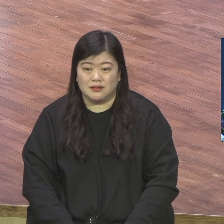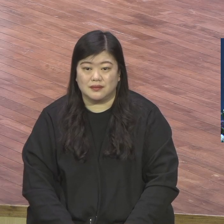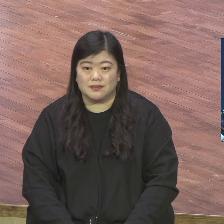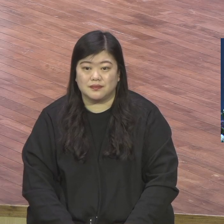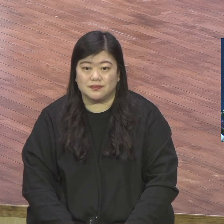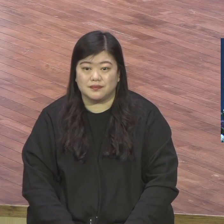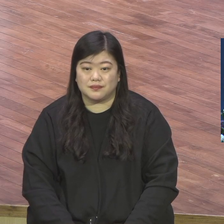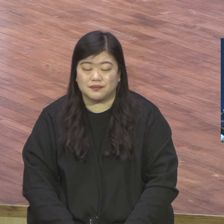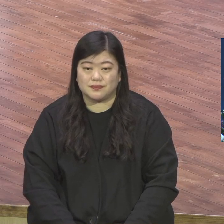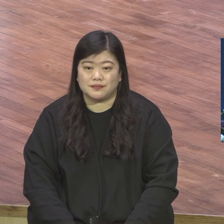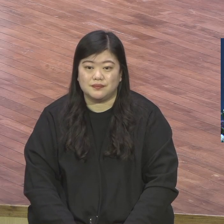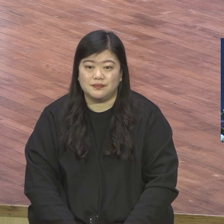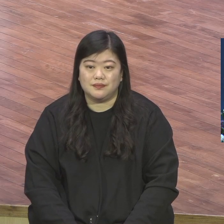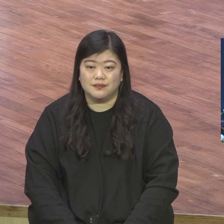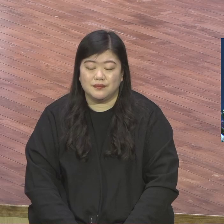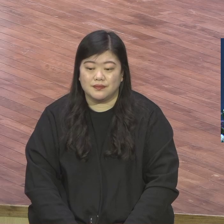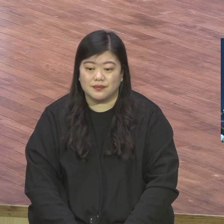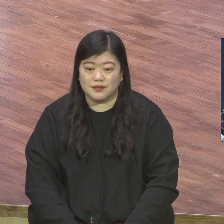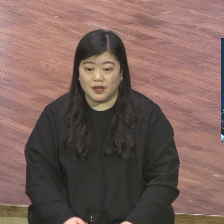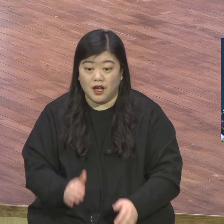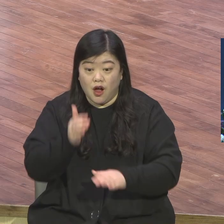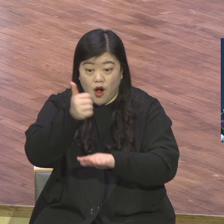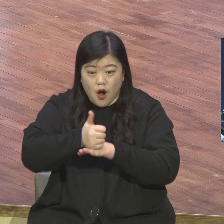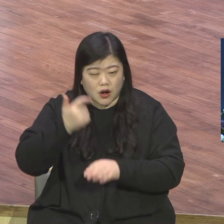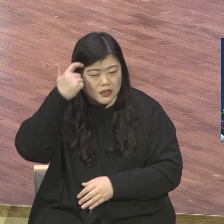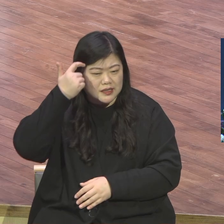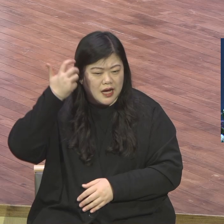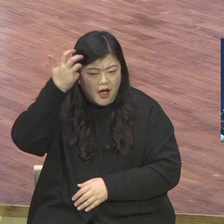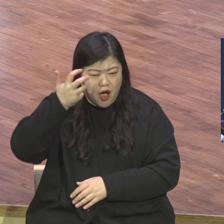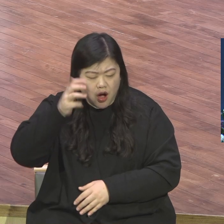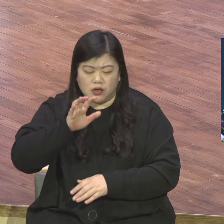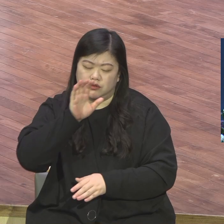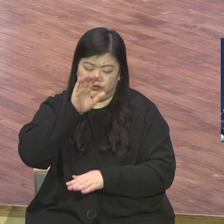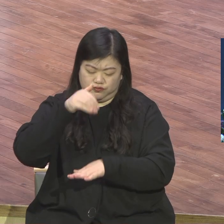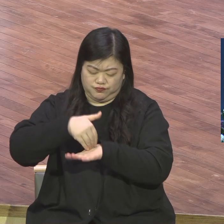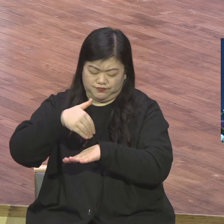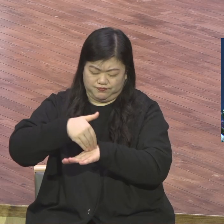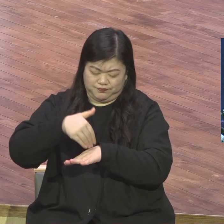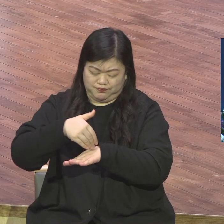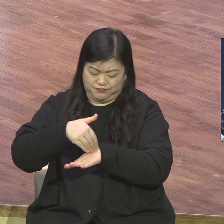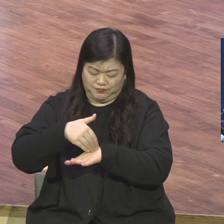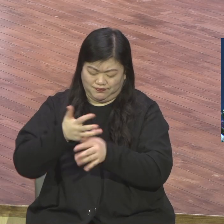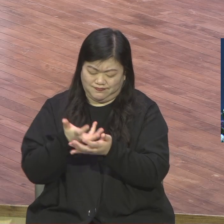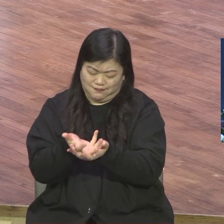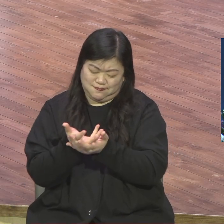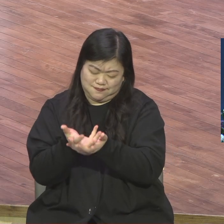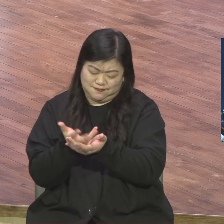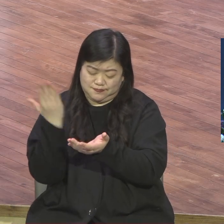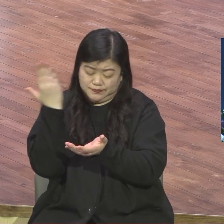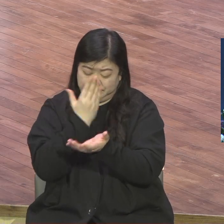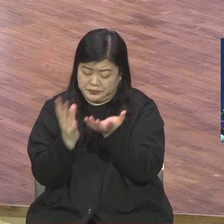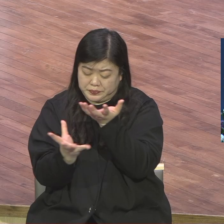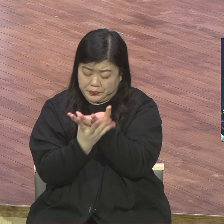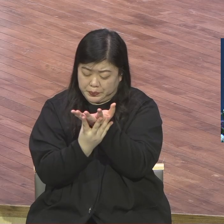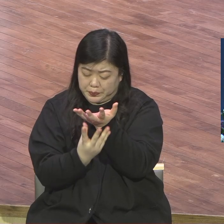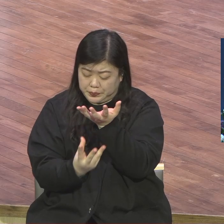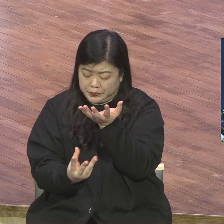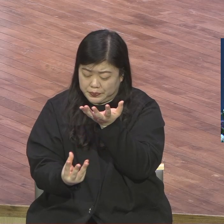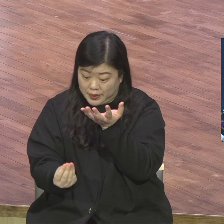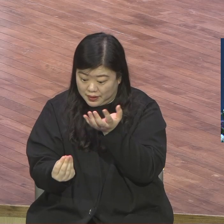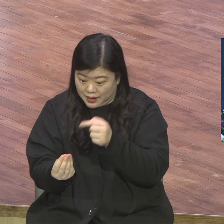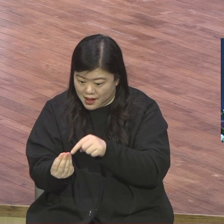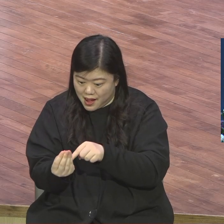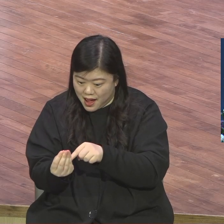빼내자. 그래서 결국은 영적인 연단을 통해서 우리는 하나님이 주시는 참 소망을 보고